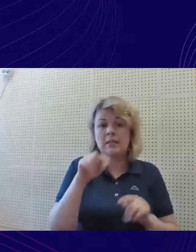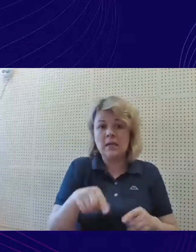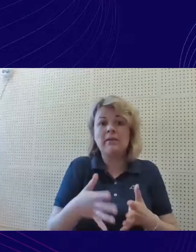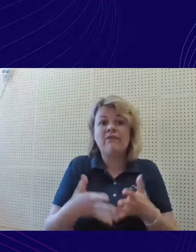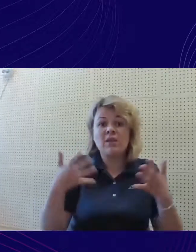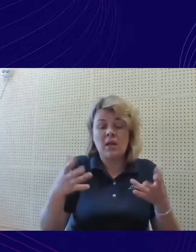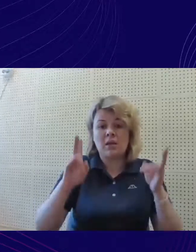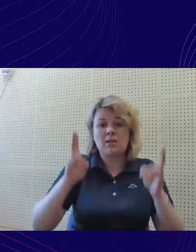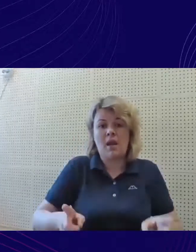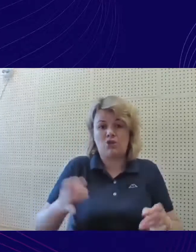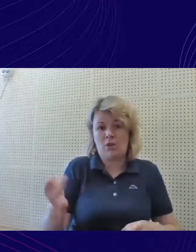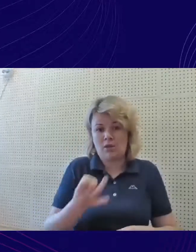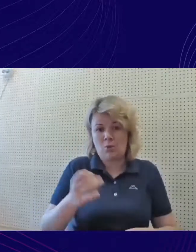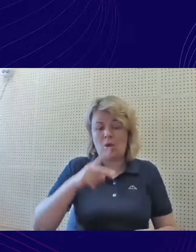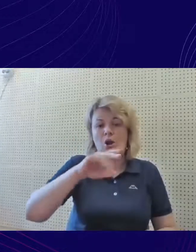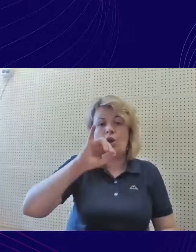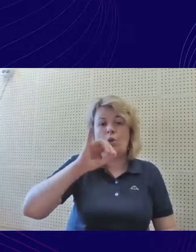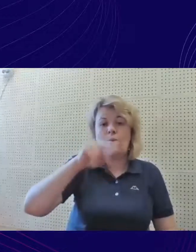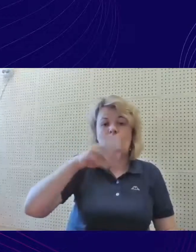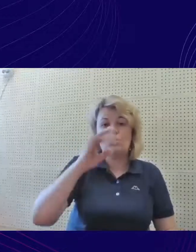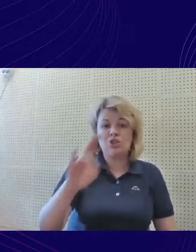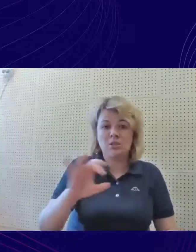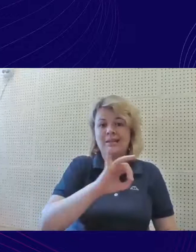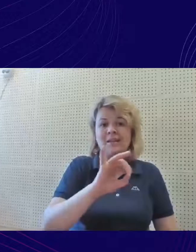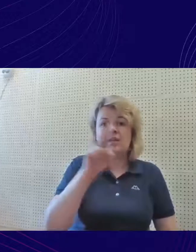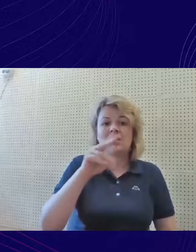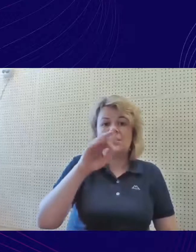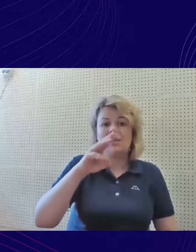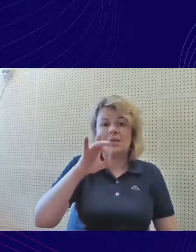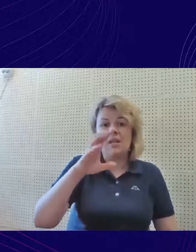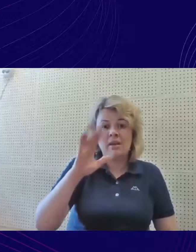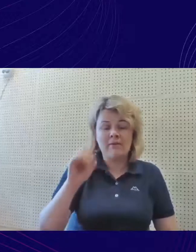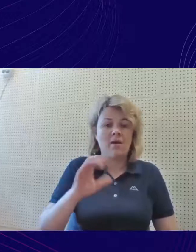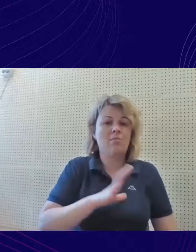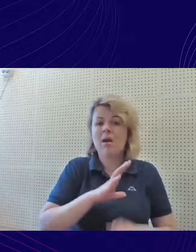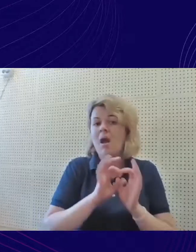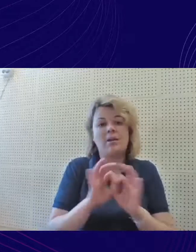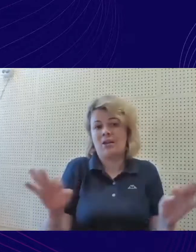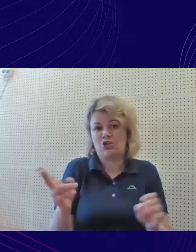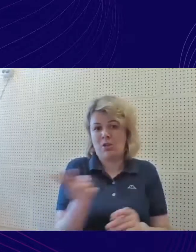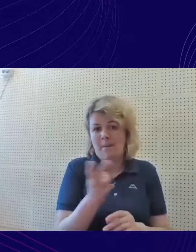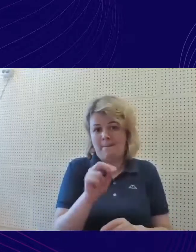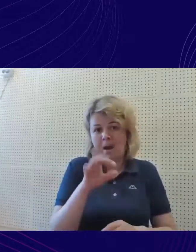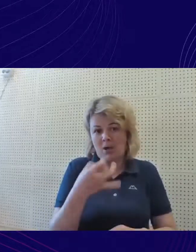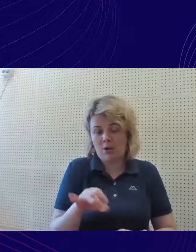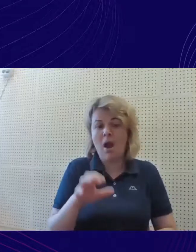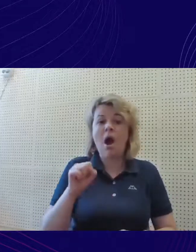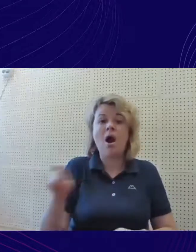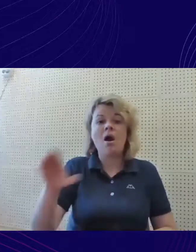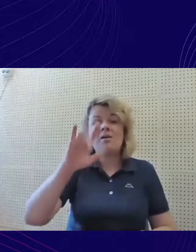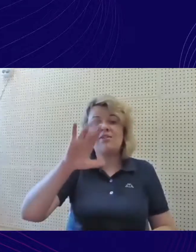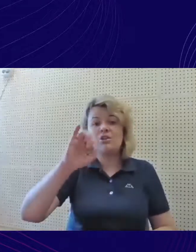история. Любшин и Дмитриева были отличной парой, а Высоцкий и Дмитриева